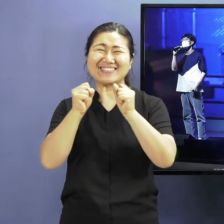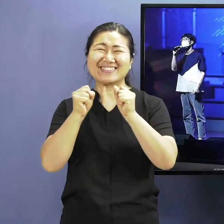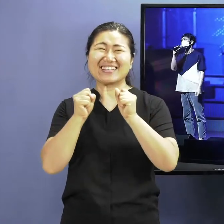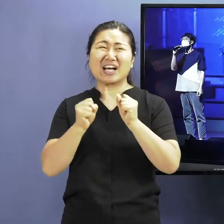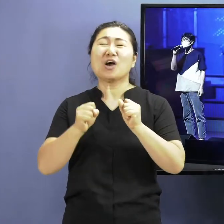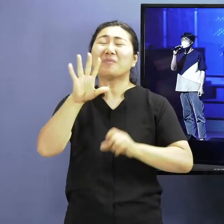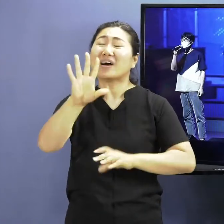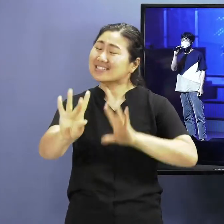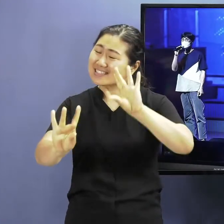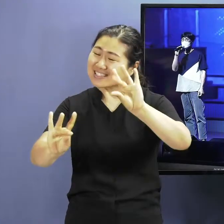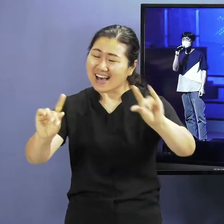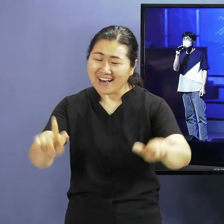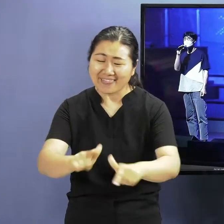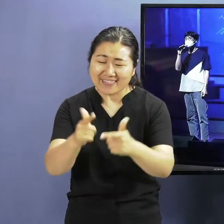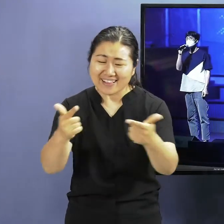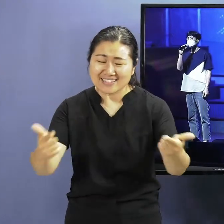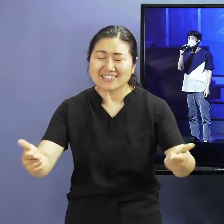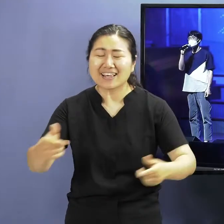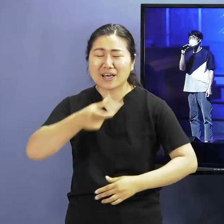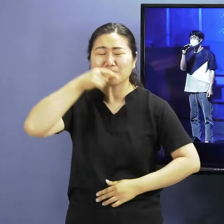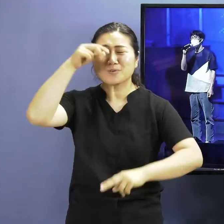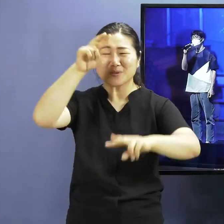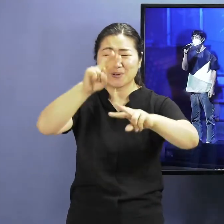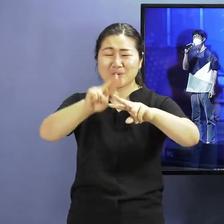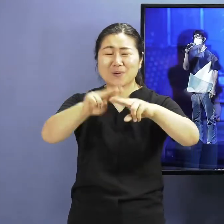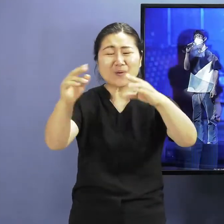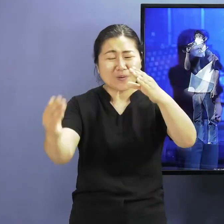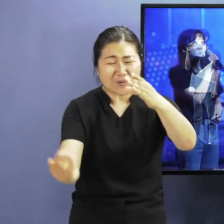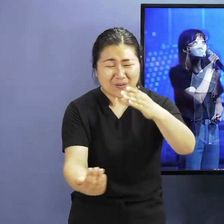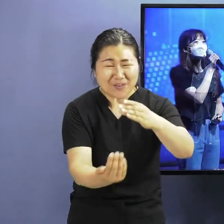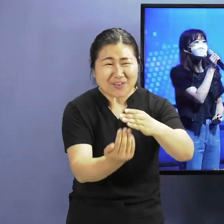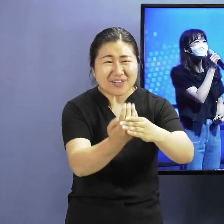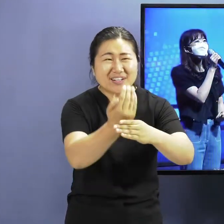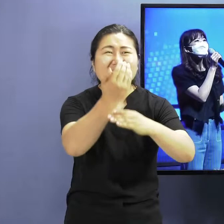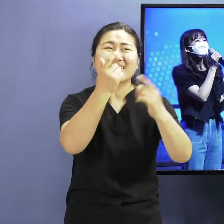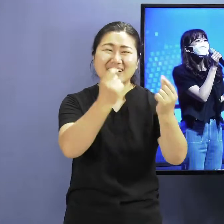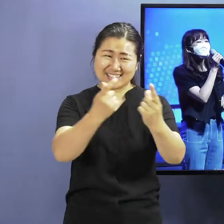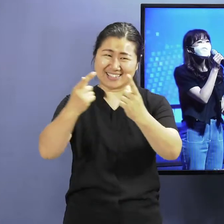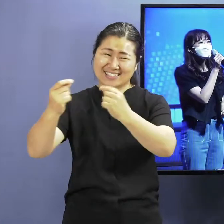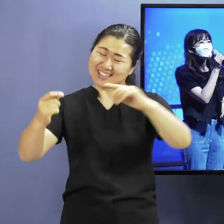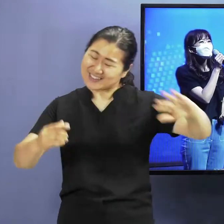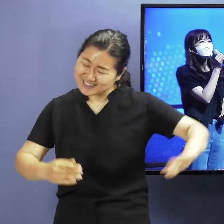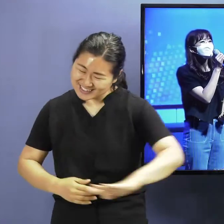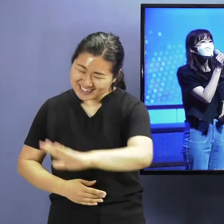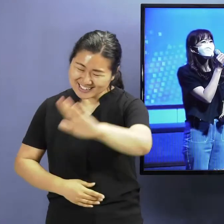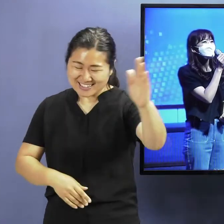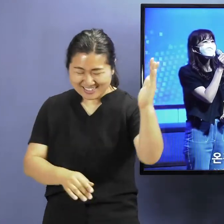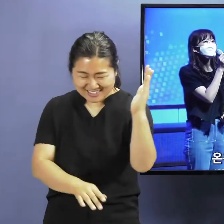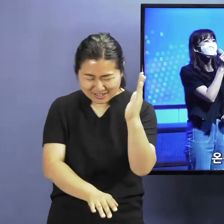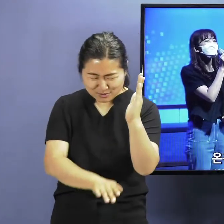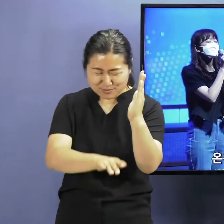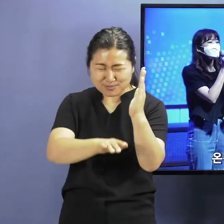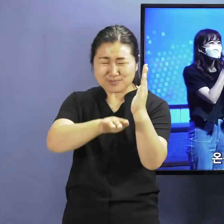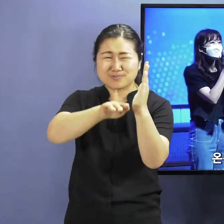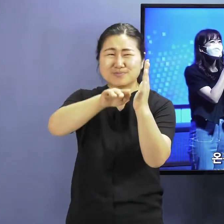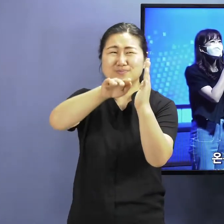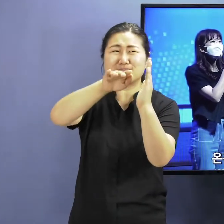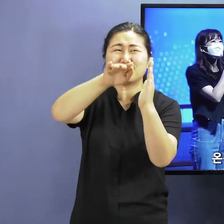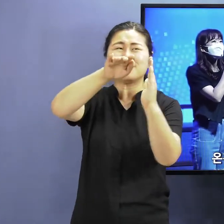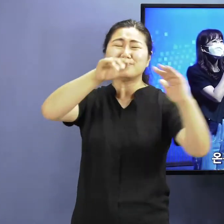하시고 마르지 않는 샘물로 우릴 채우시우리.